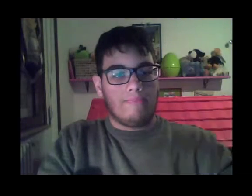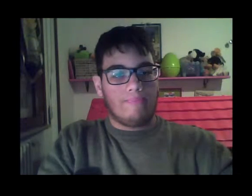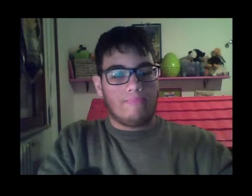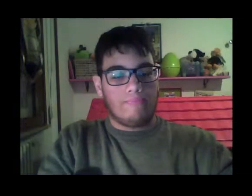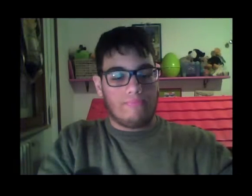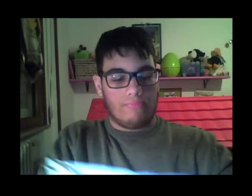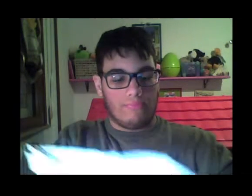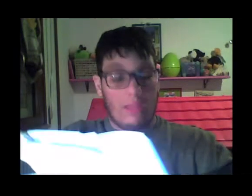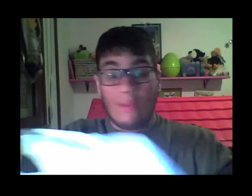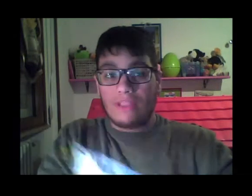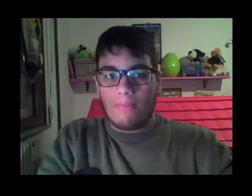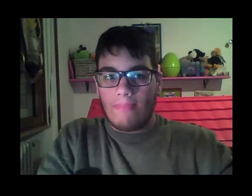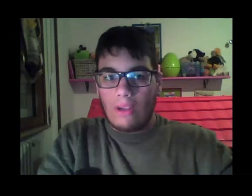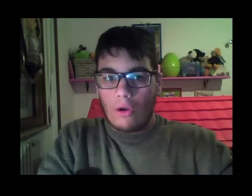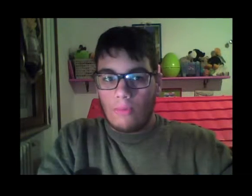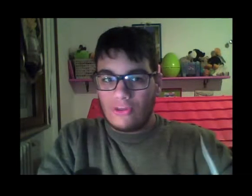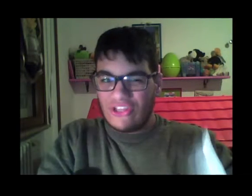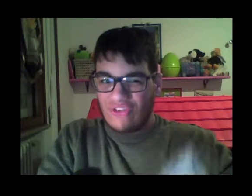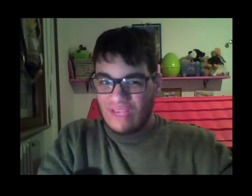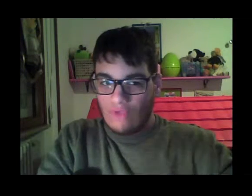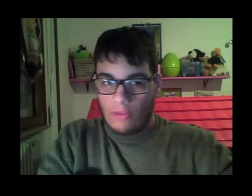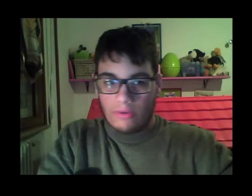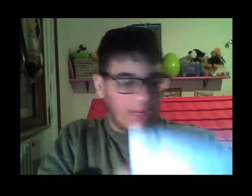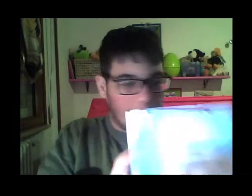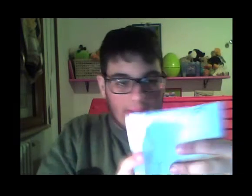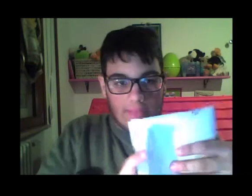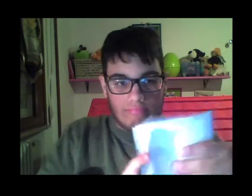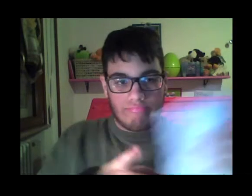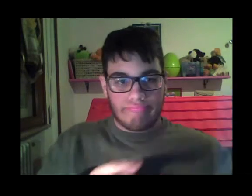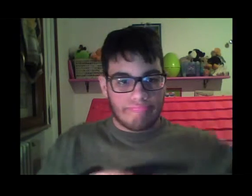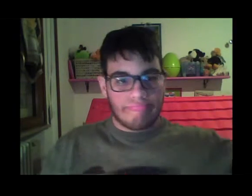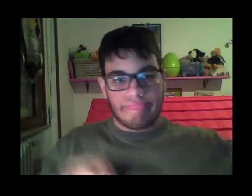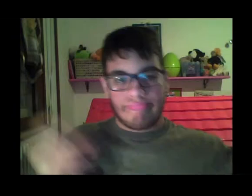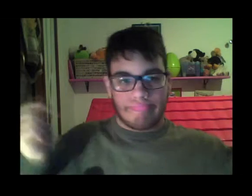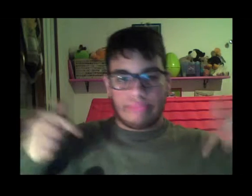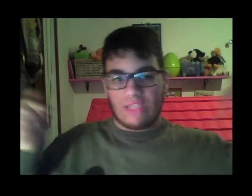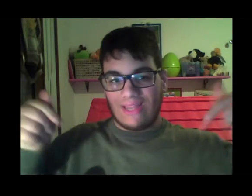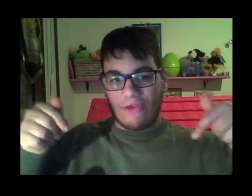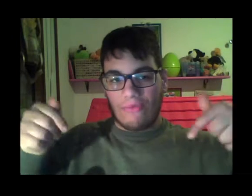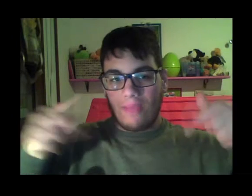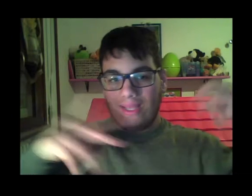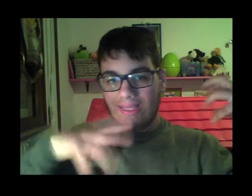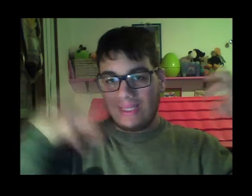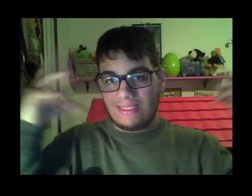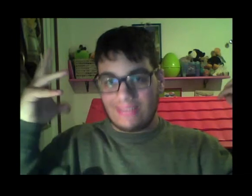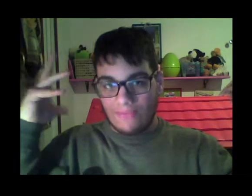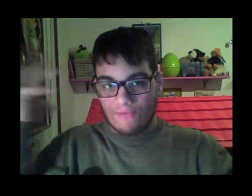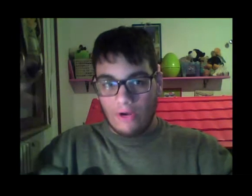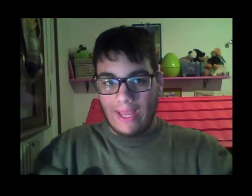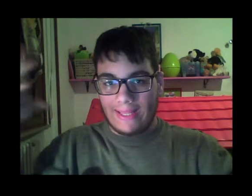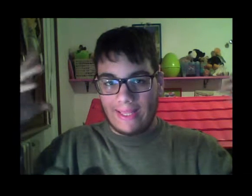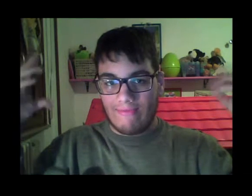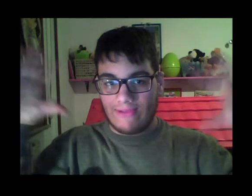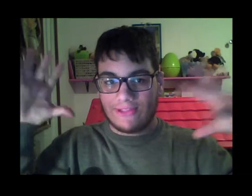E questo è il piccolo progetto che voglio portare, quindi... scrivete nei commenti, se volete che faccio